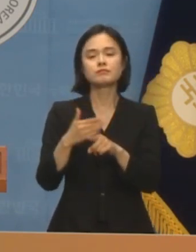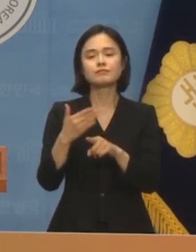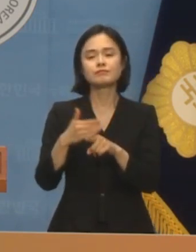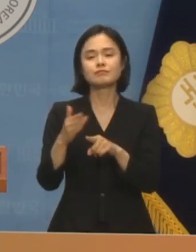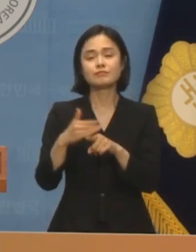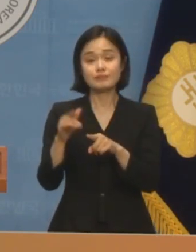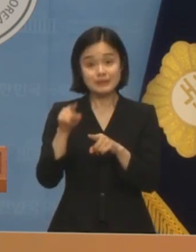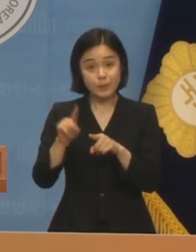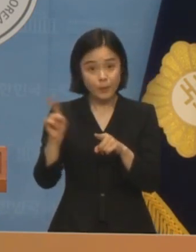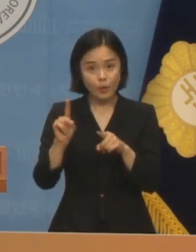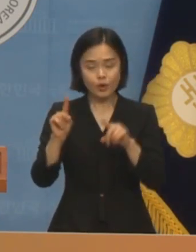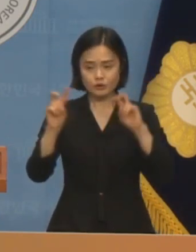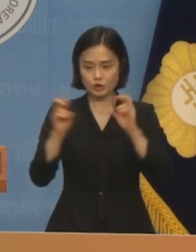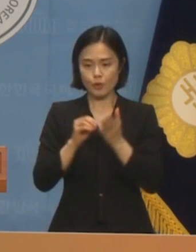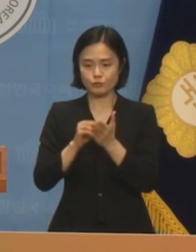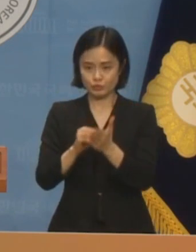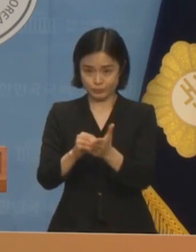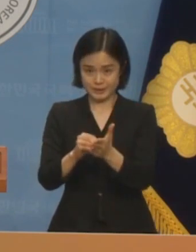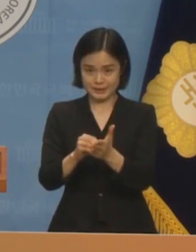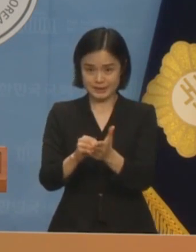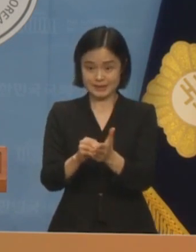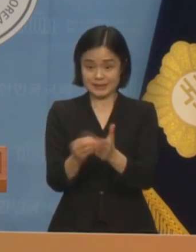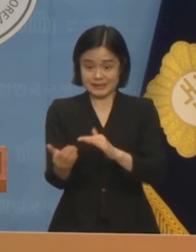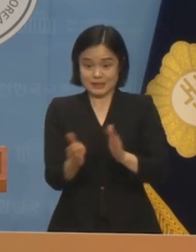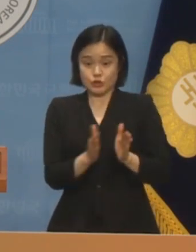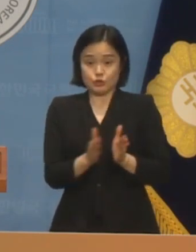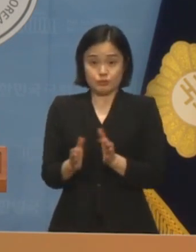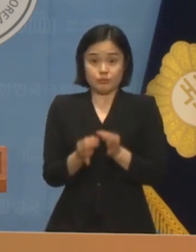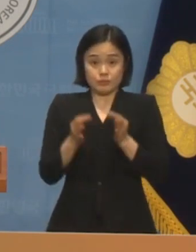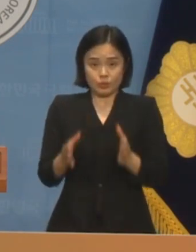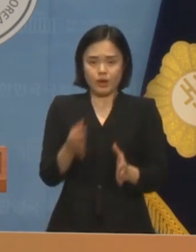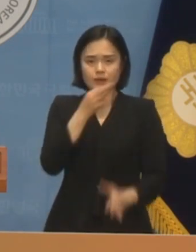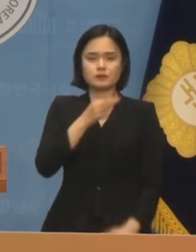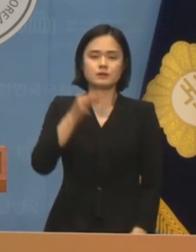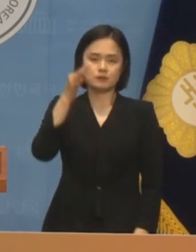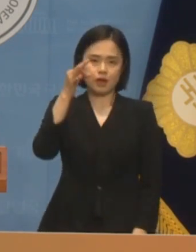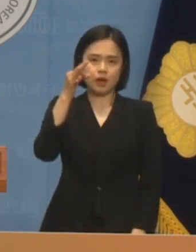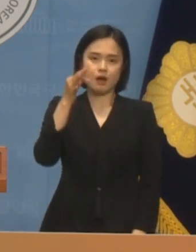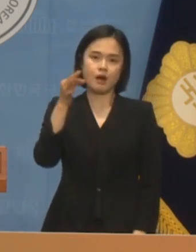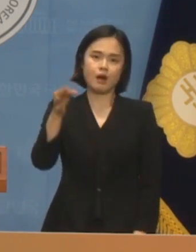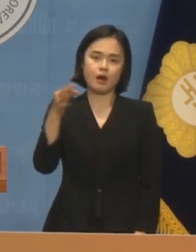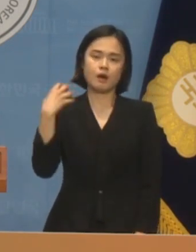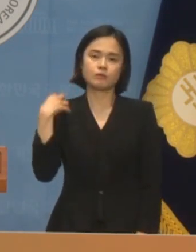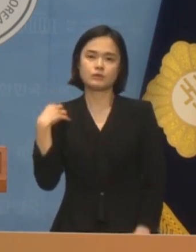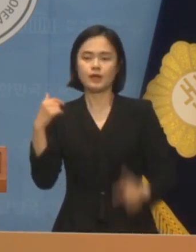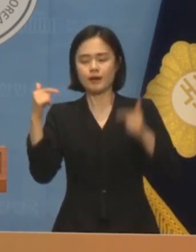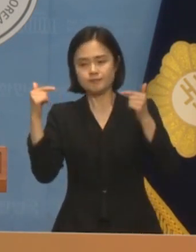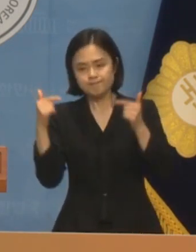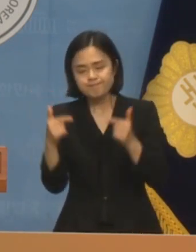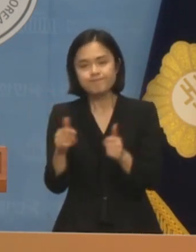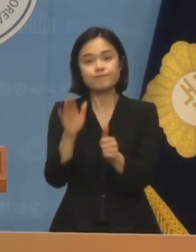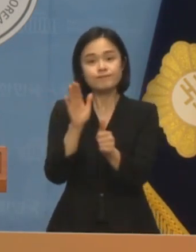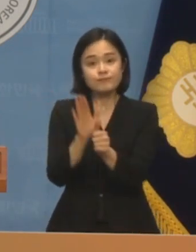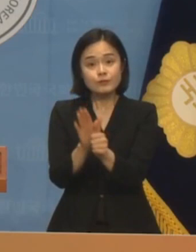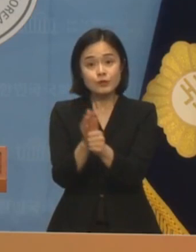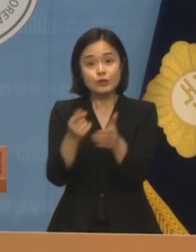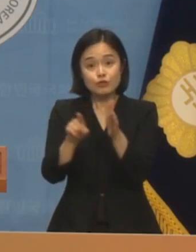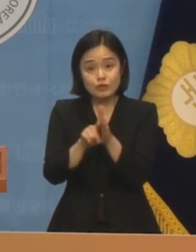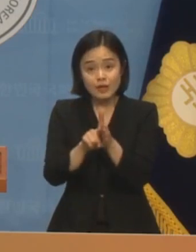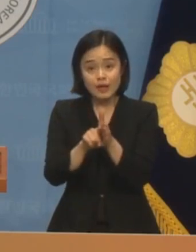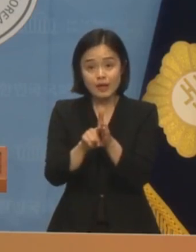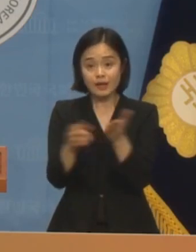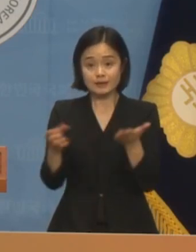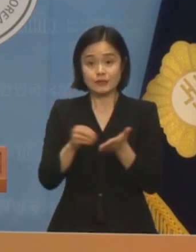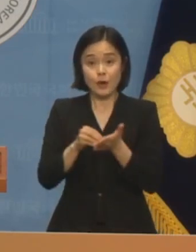준비를 하는 동안이라도 이자 부담을 덜어주자는 취지로 취업 후 학자금 대출은 무이자로 하자는 취업